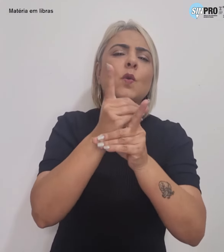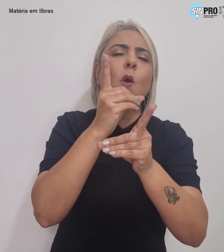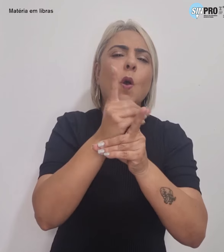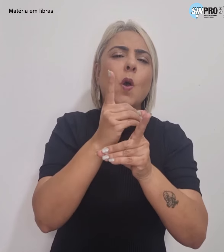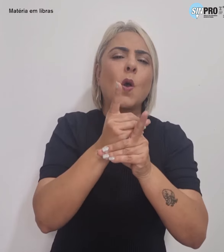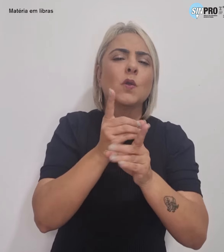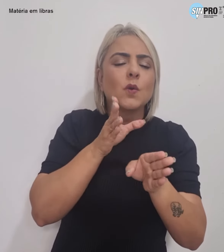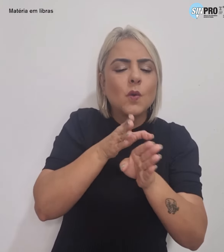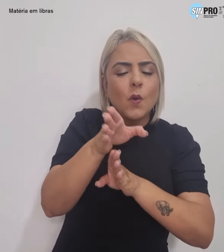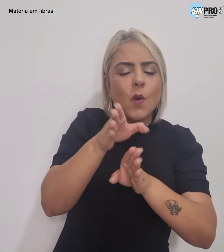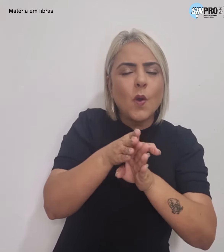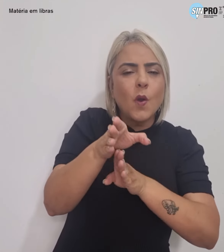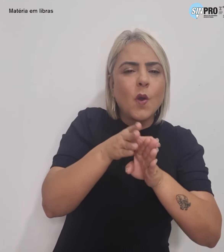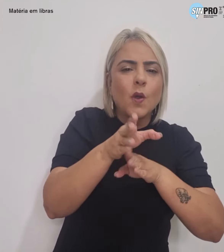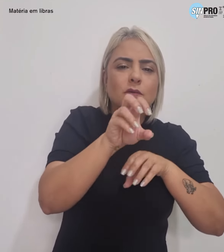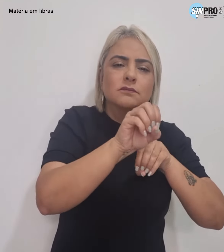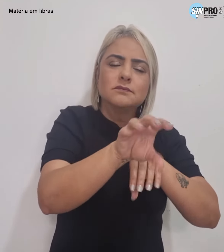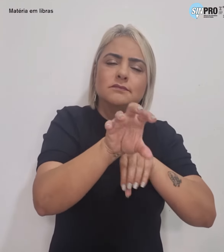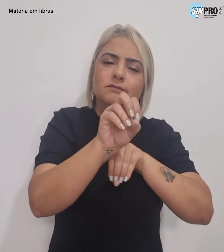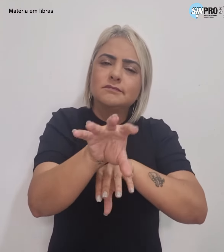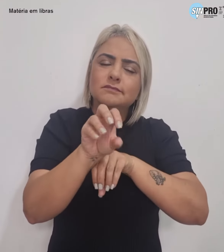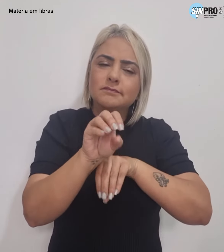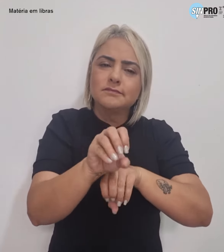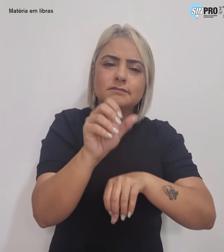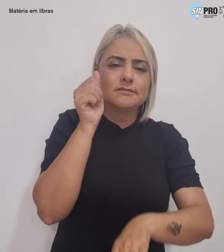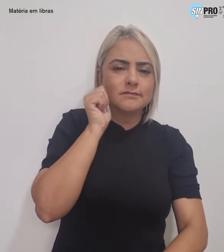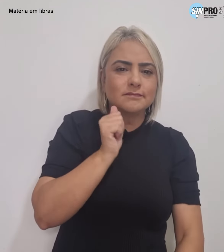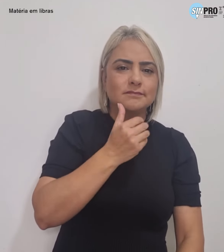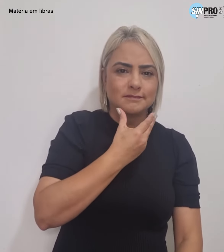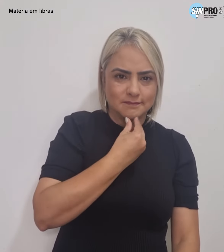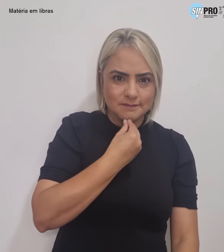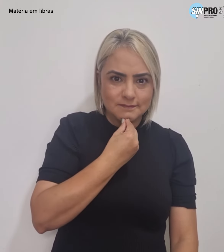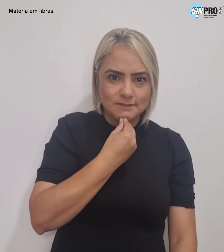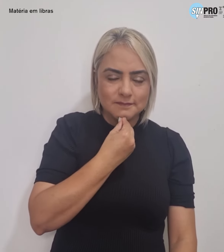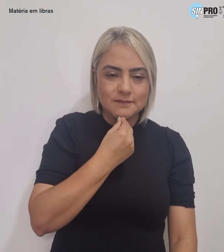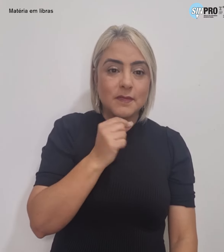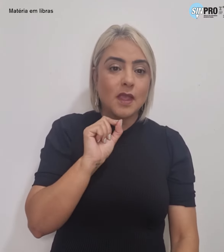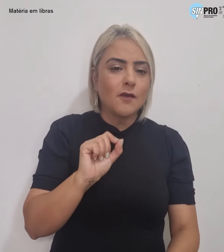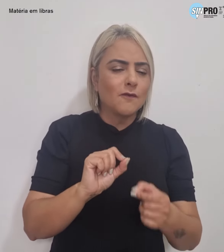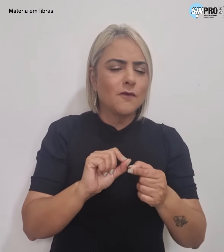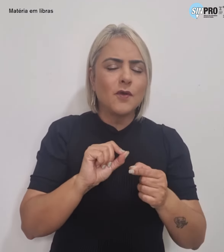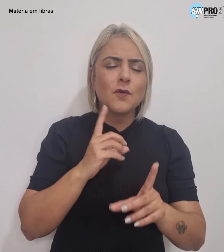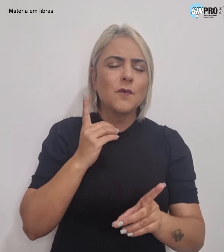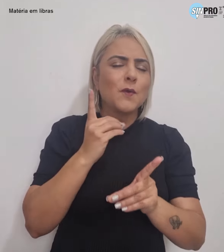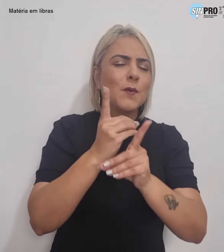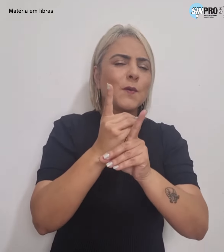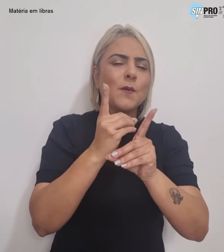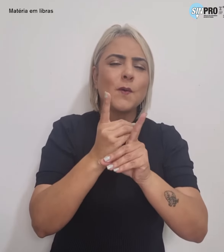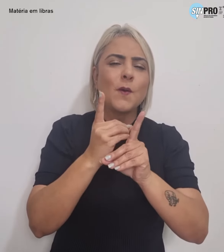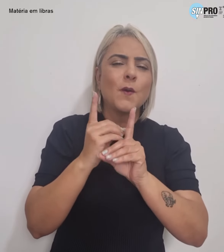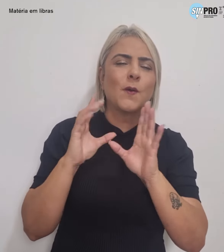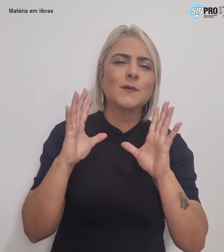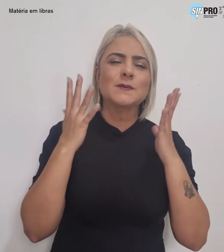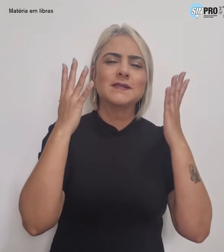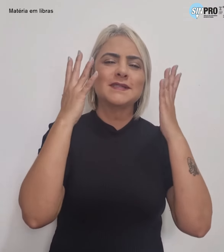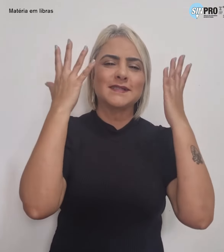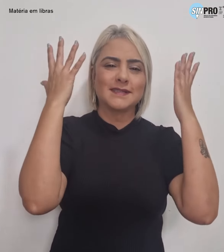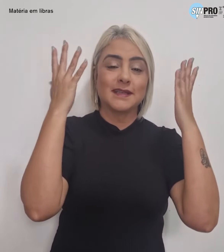orientadores e orientadoras educacionais. Foi um momento de confraternização pelo Dia do